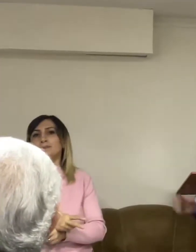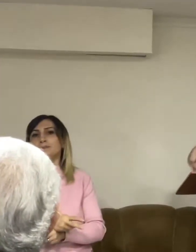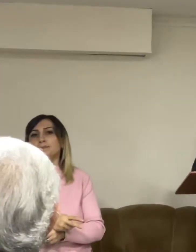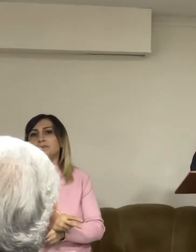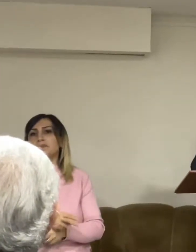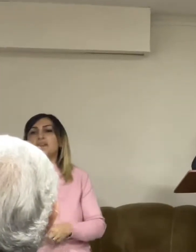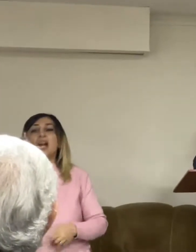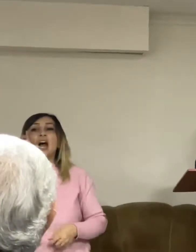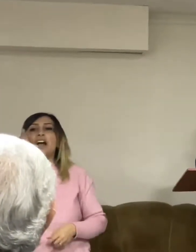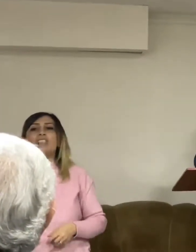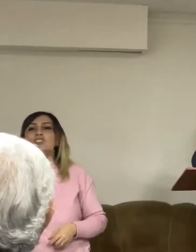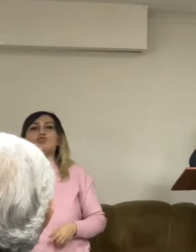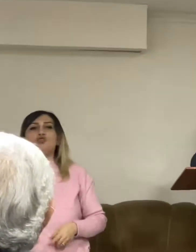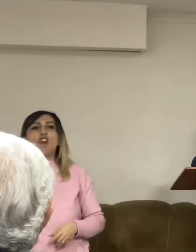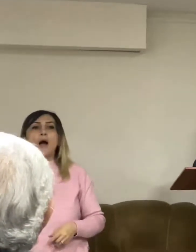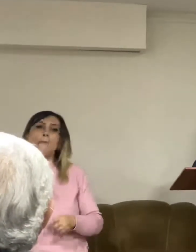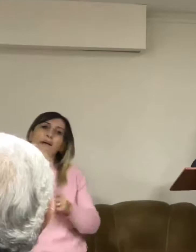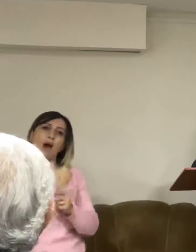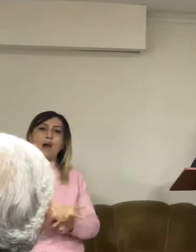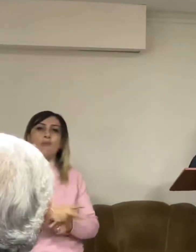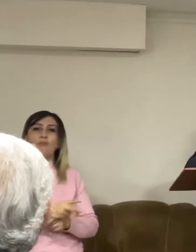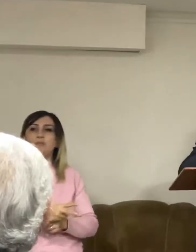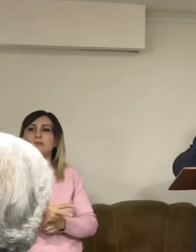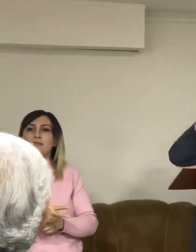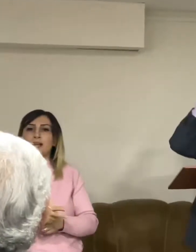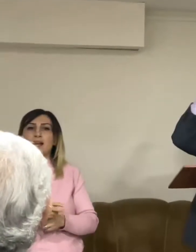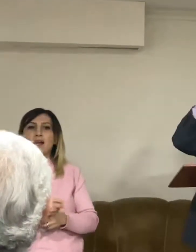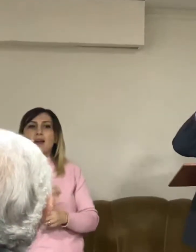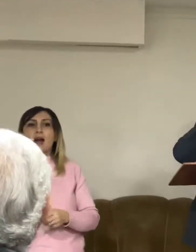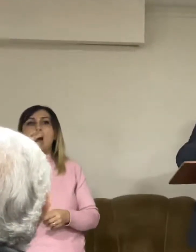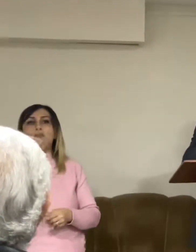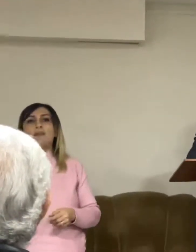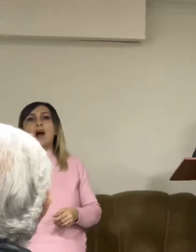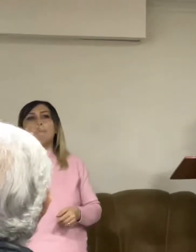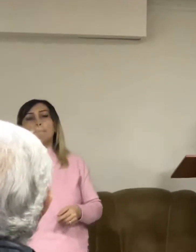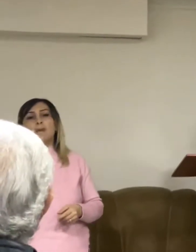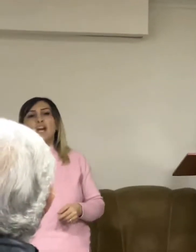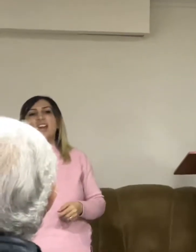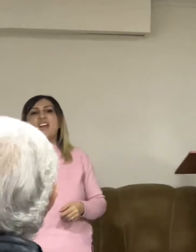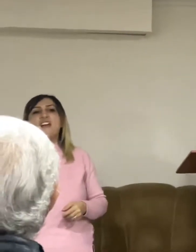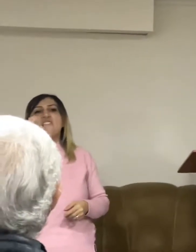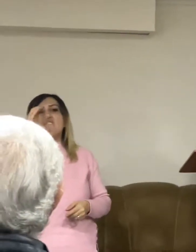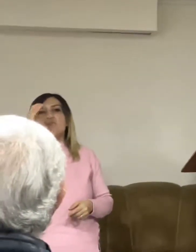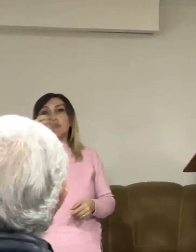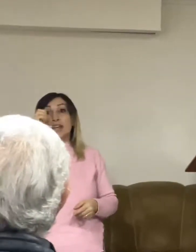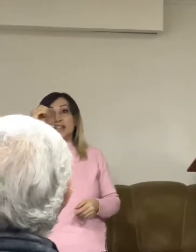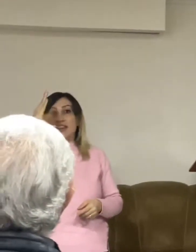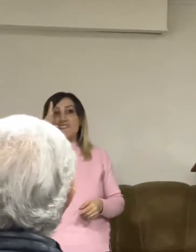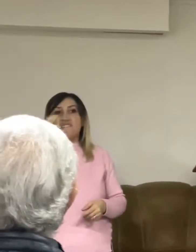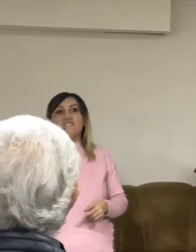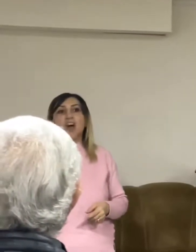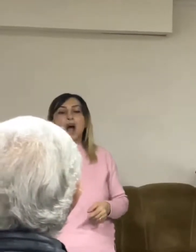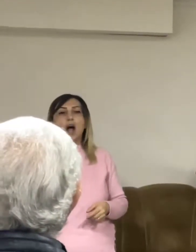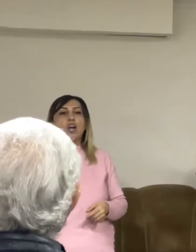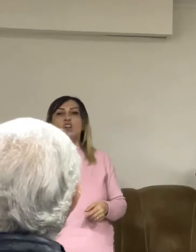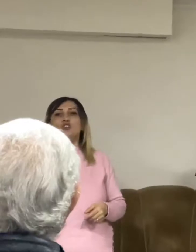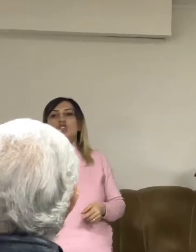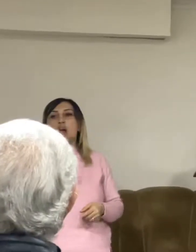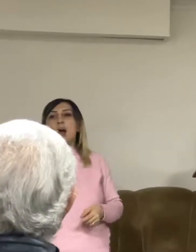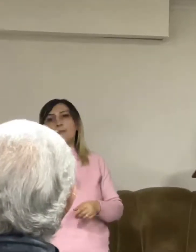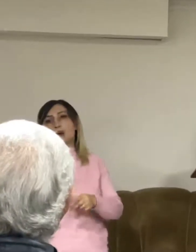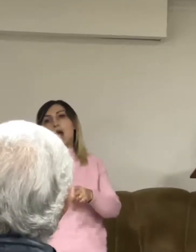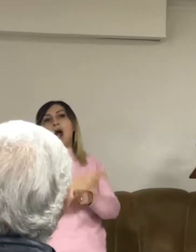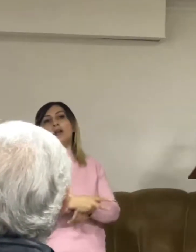աննազանության, շատ լավ, հիմա տեսեք պատճառներ կան, փորձեք ասել գլխավոր պատճառ, կան միջանկյալ պատճառներ, այո, արգելված